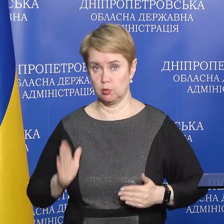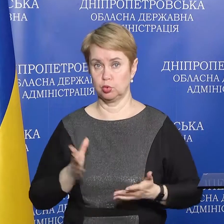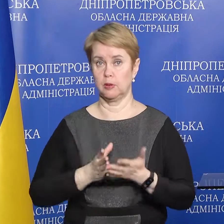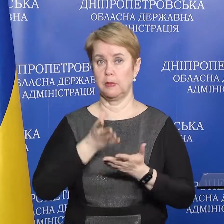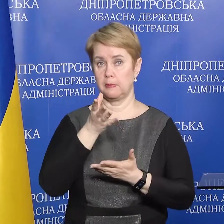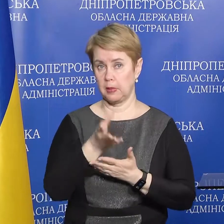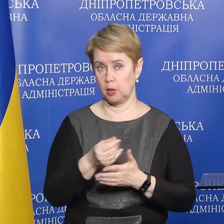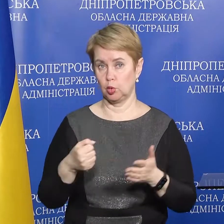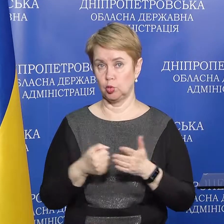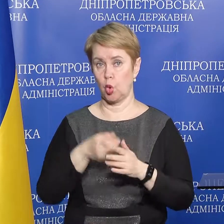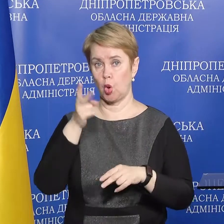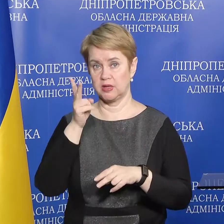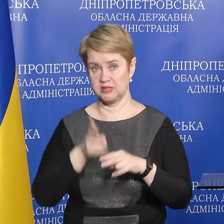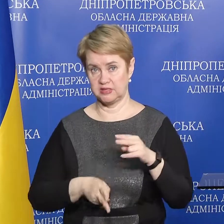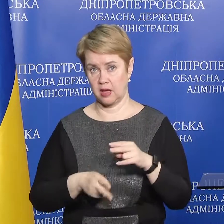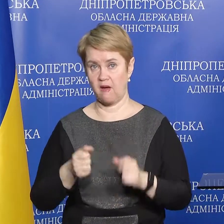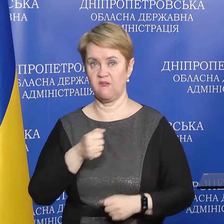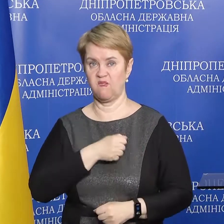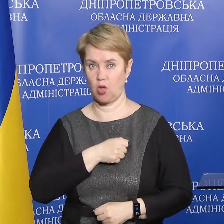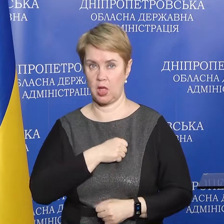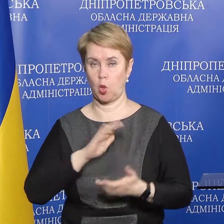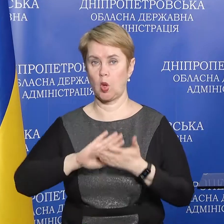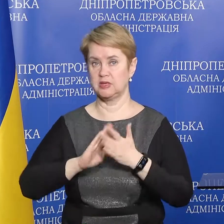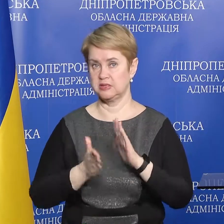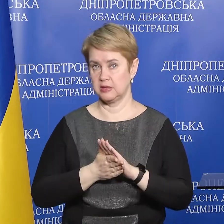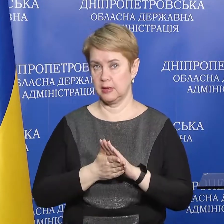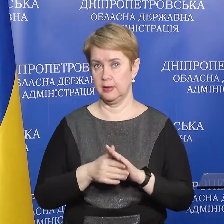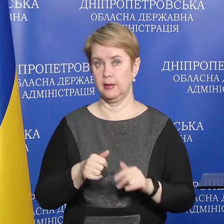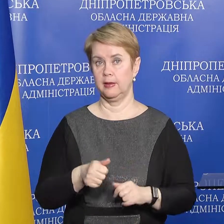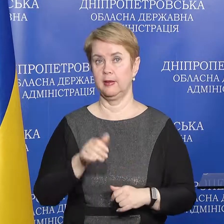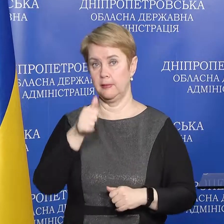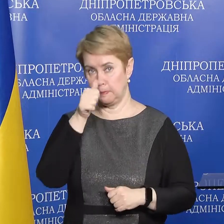буде платитися до кінця воєнного стану та місяць після.